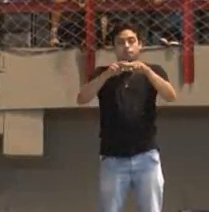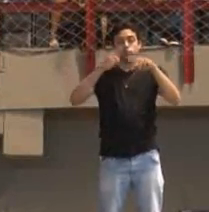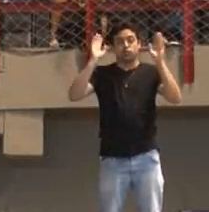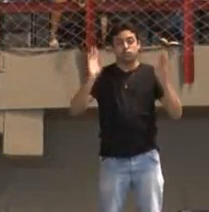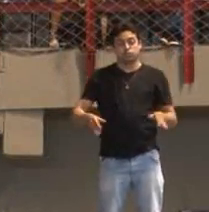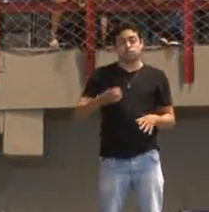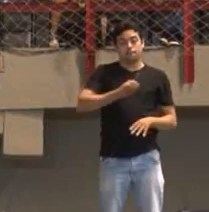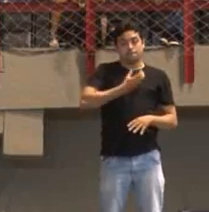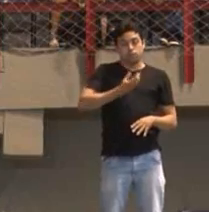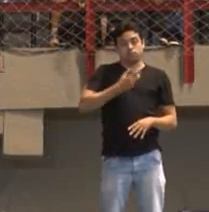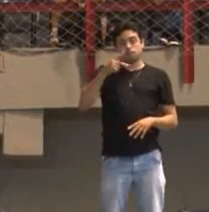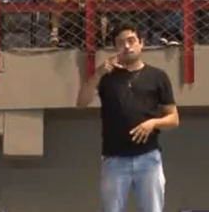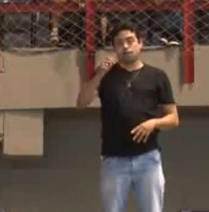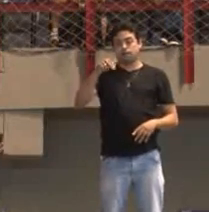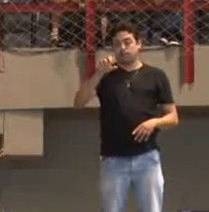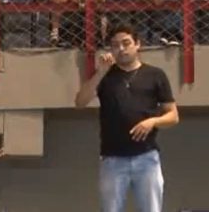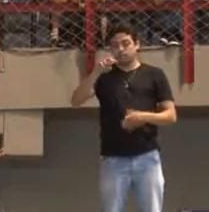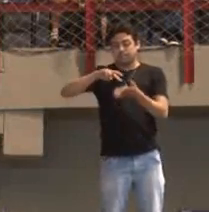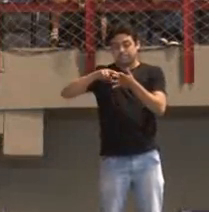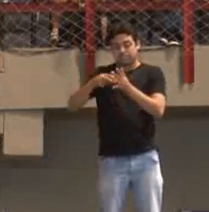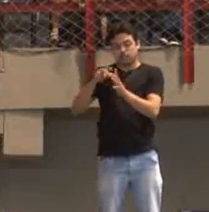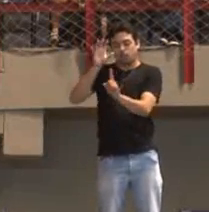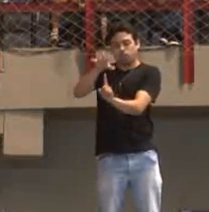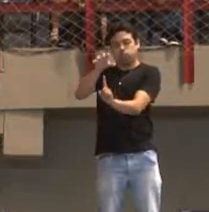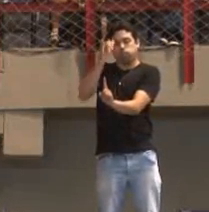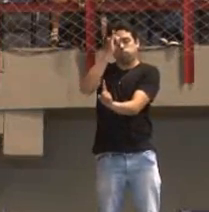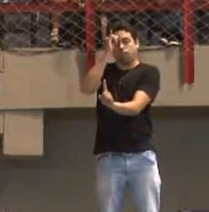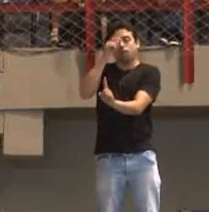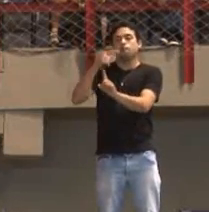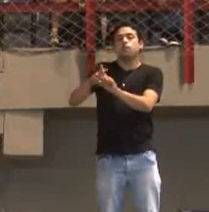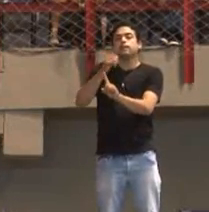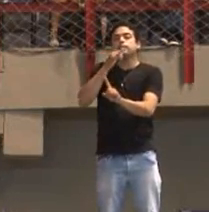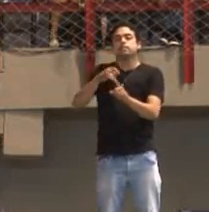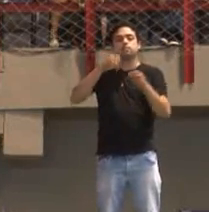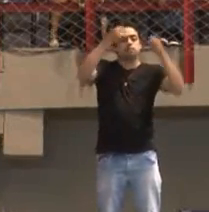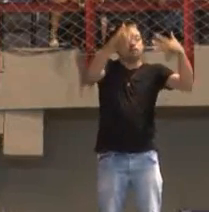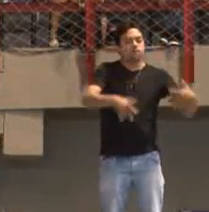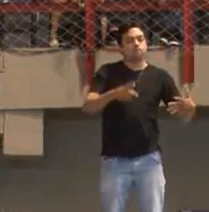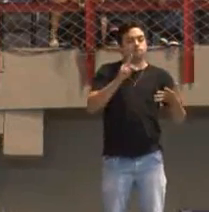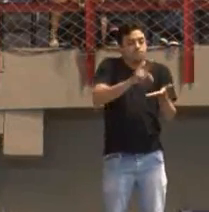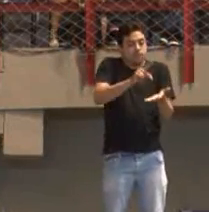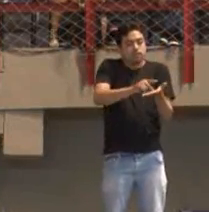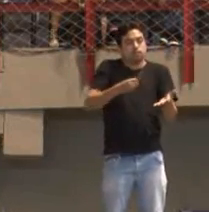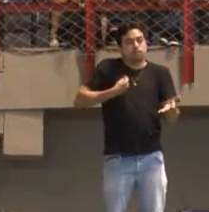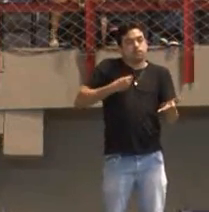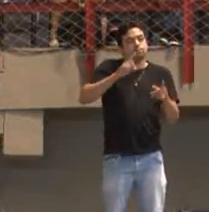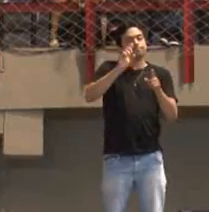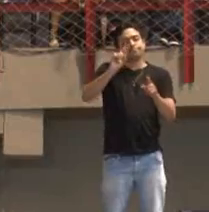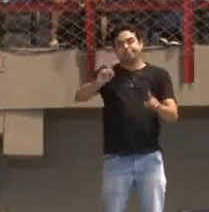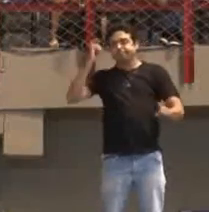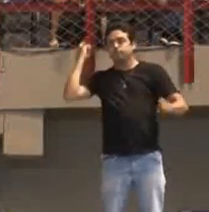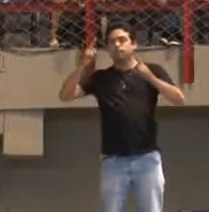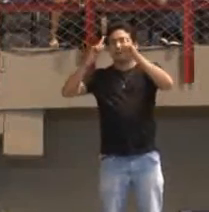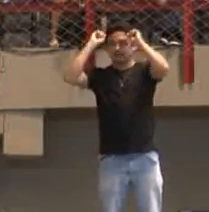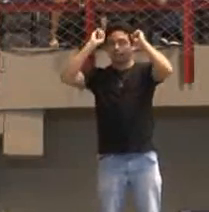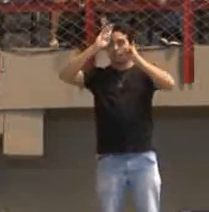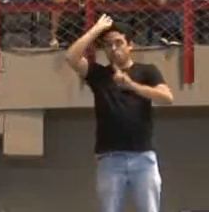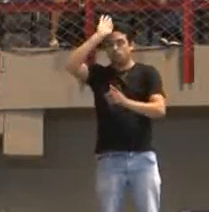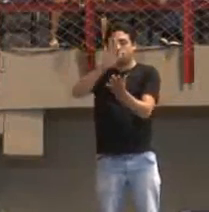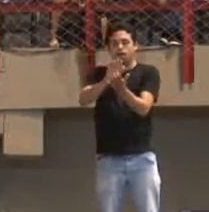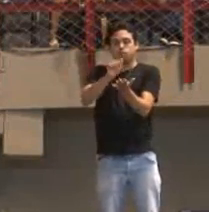poesia parnasiana brasileira é alienada. Ela não fala da realidade mesmo, ela fala de Grécia e Roma.